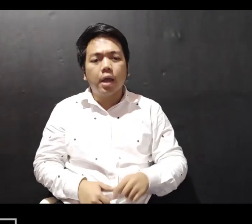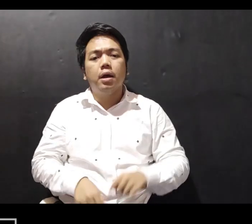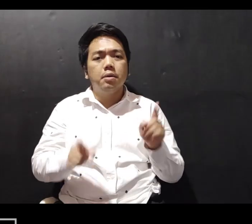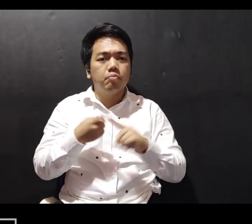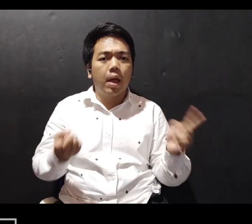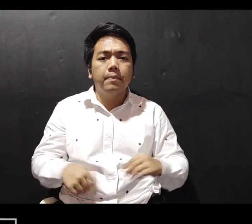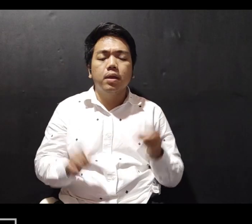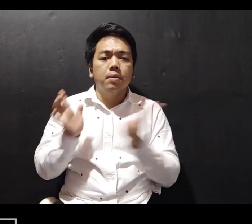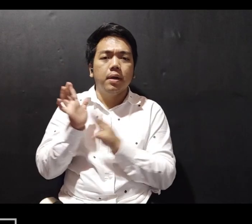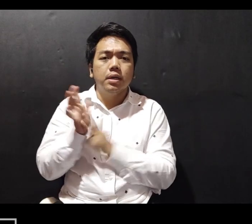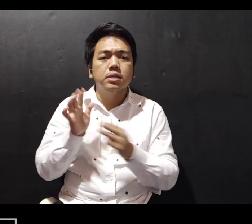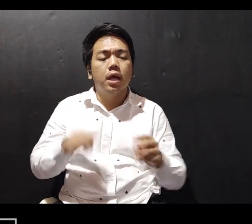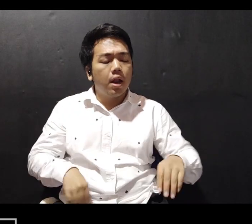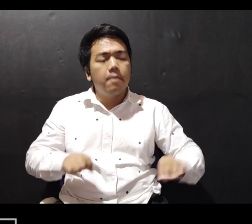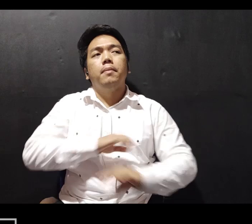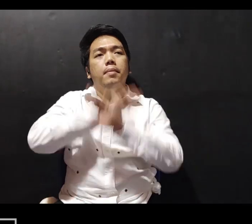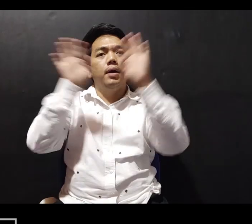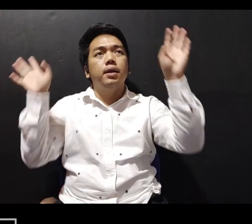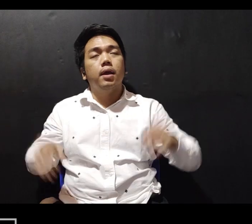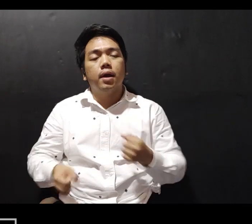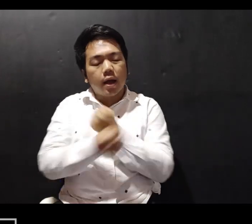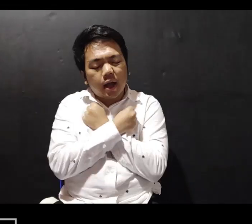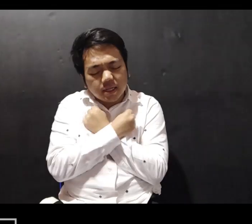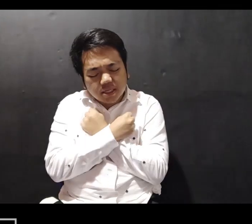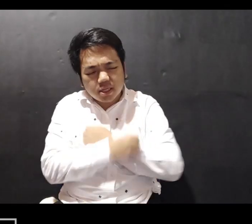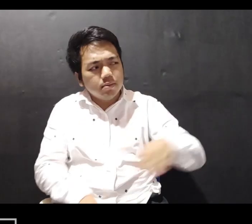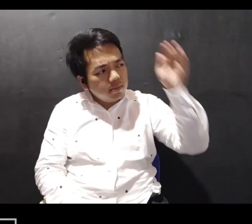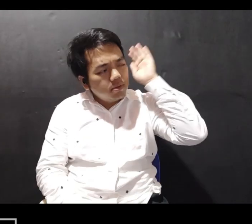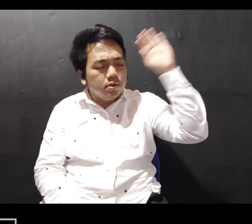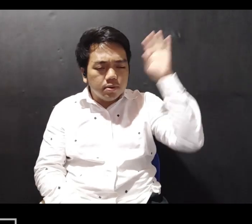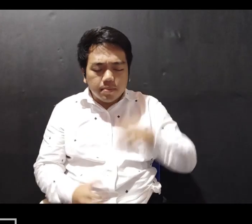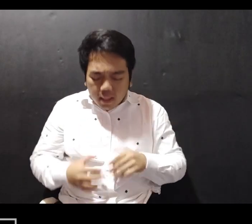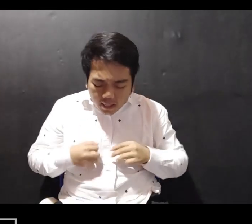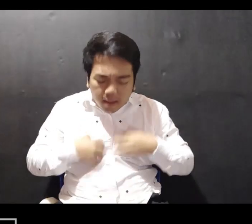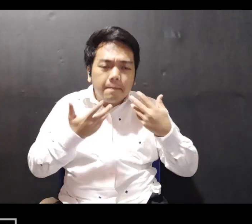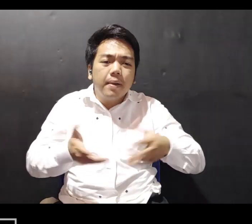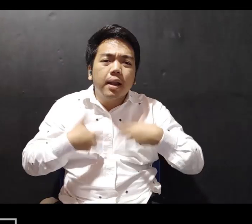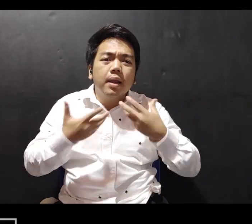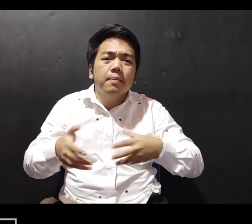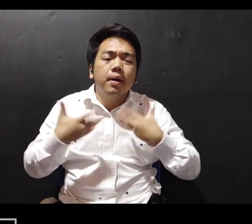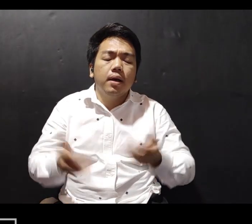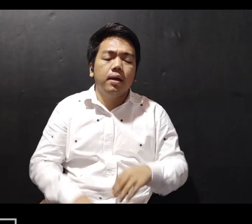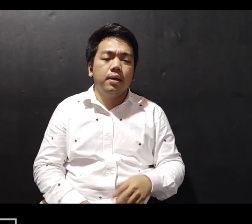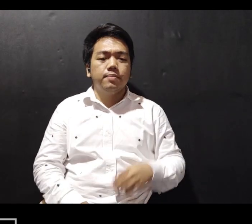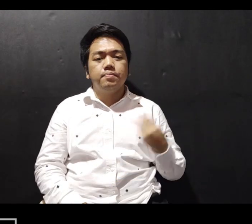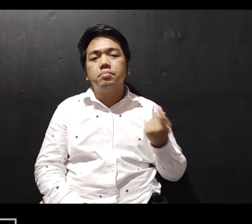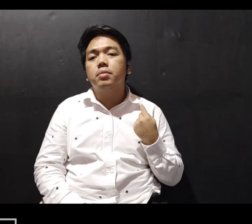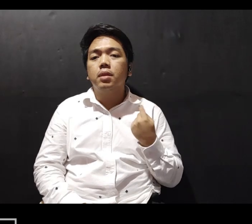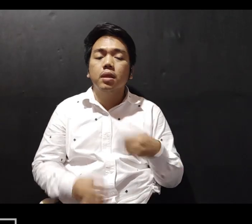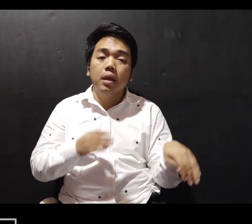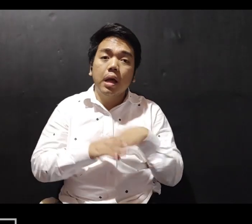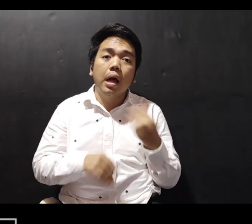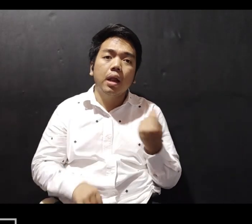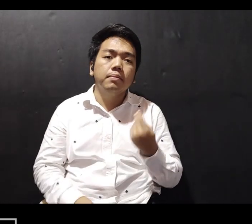berlimpah. Di situ kasih karunia-Mu bertambah besar bagi hidup kami. Dan disitulah rencana-Mu dinyatakan. Kami percaya